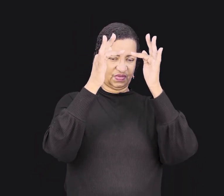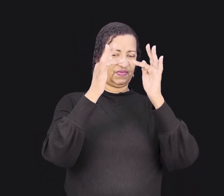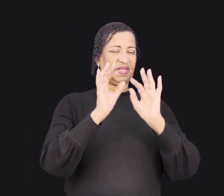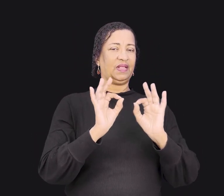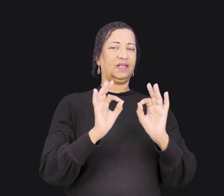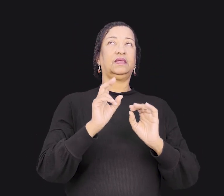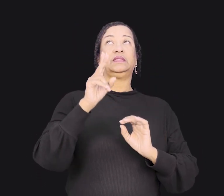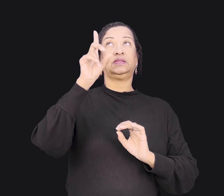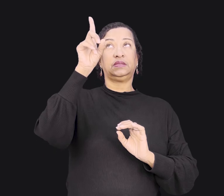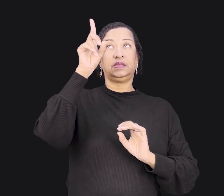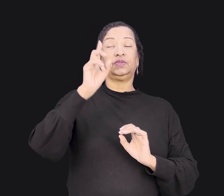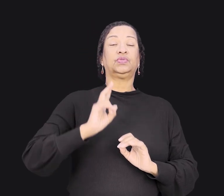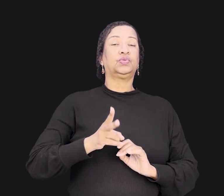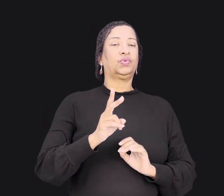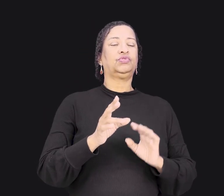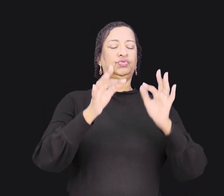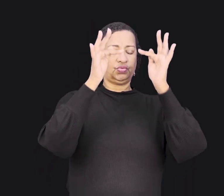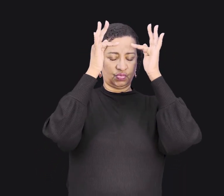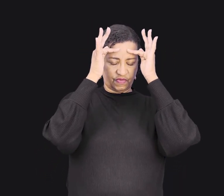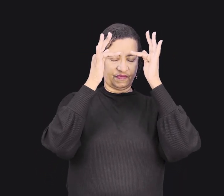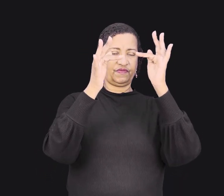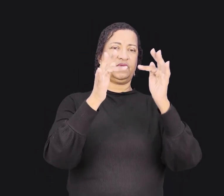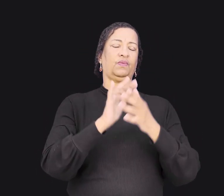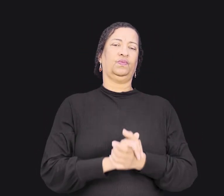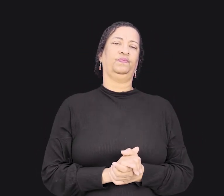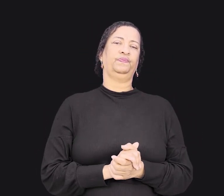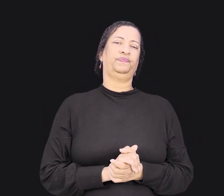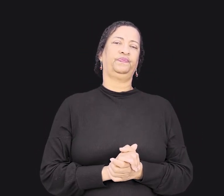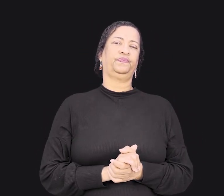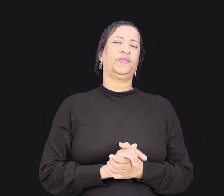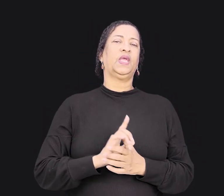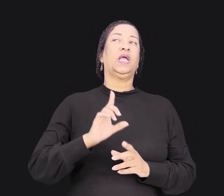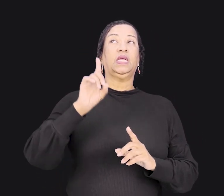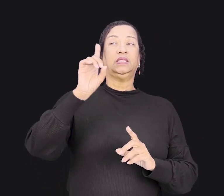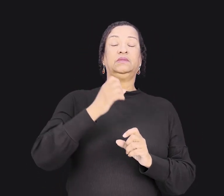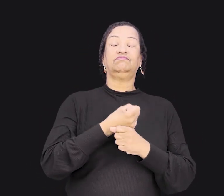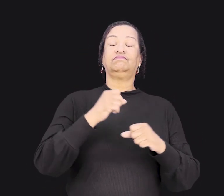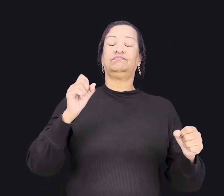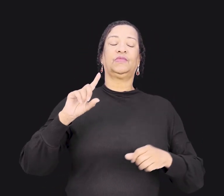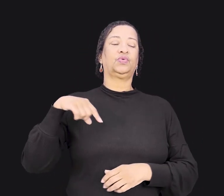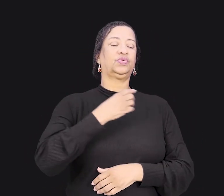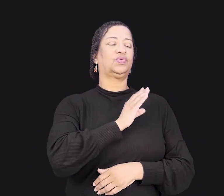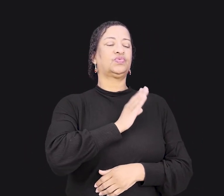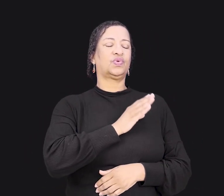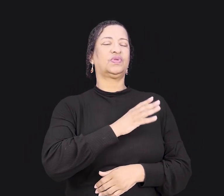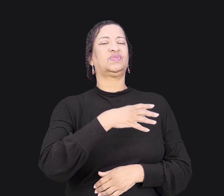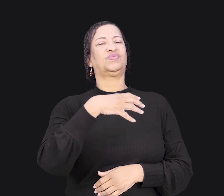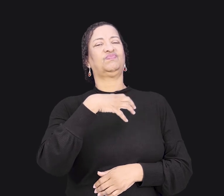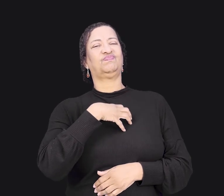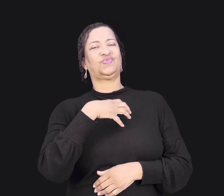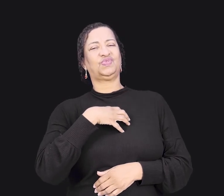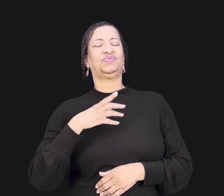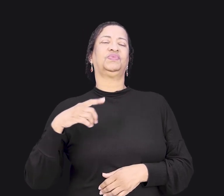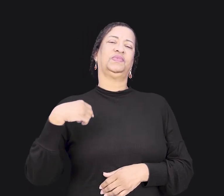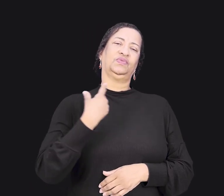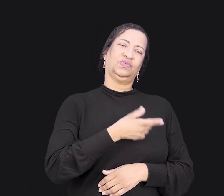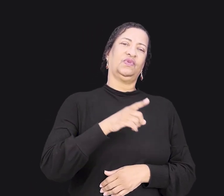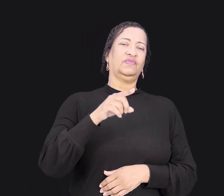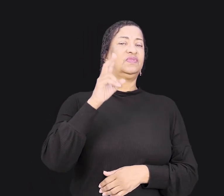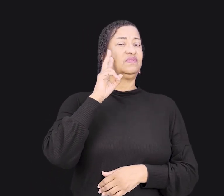fiel. Deus é maior do que nosso coração e do que nossos sentimentos instáveis. Vocês já devem ter ouvido falar